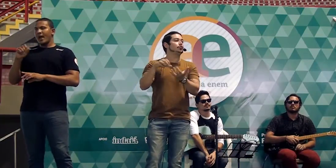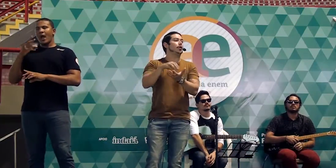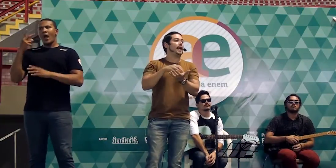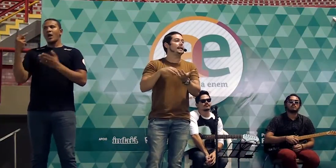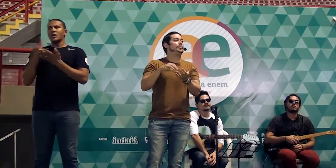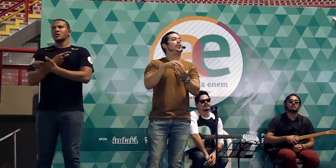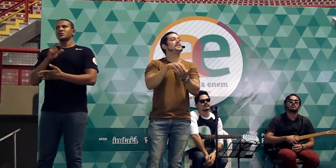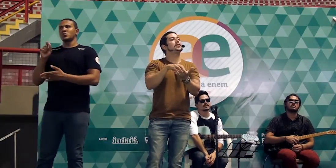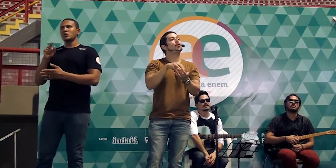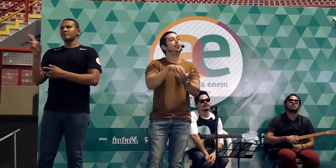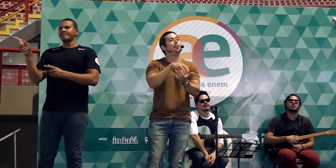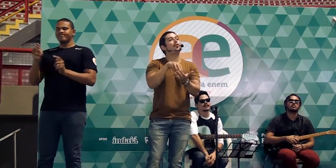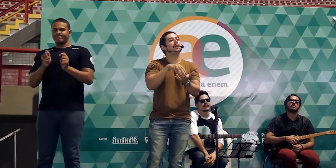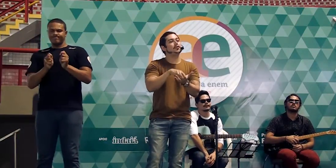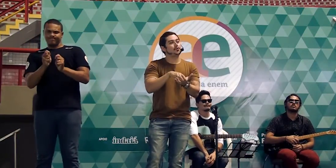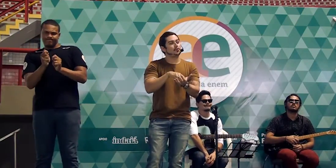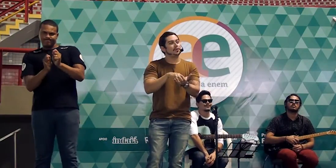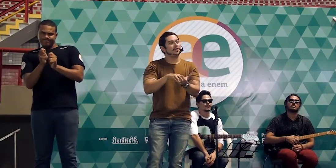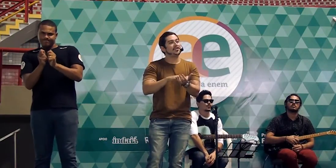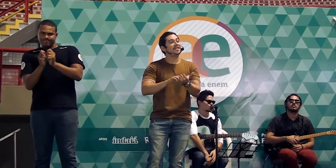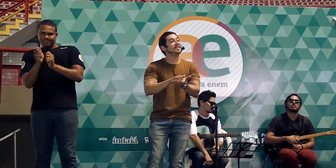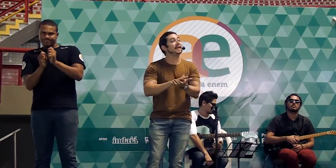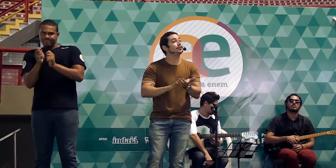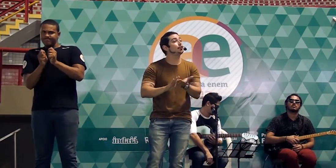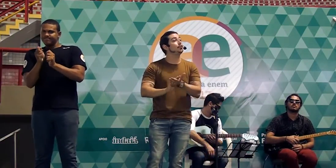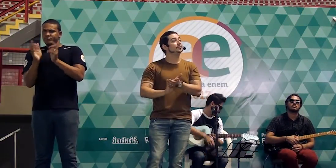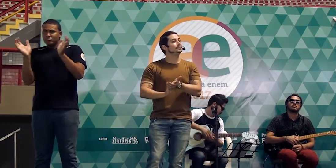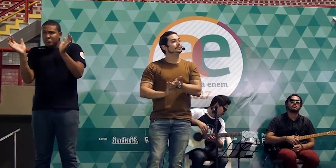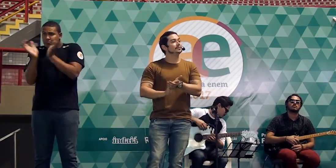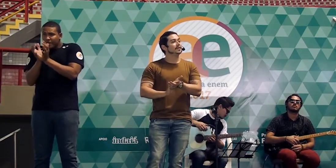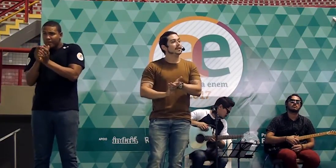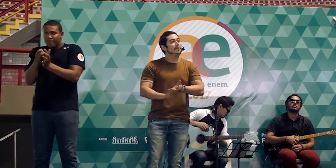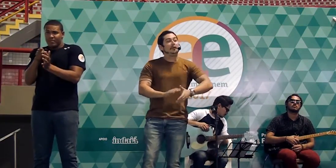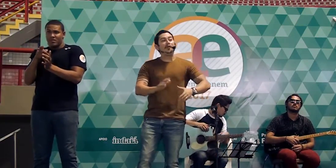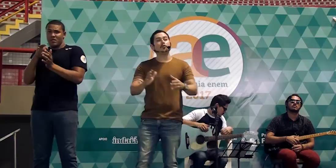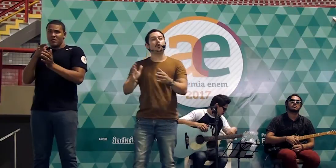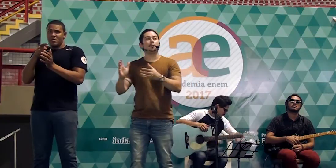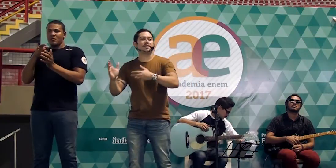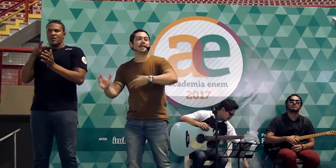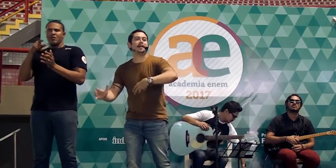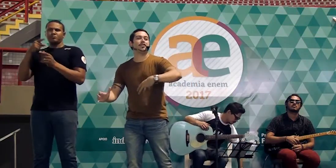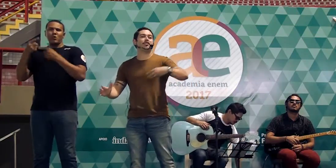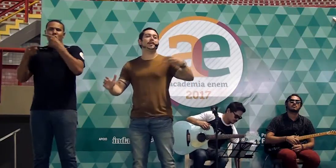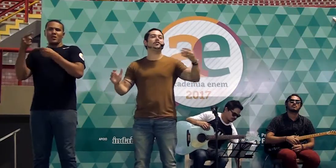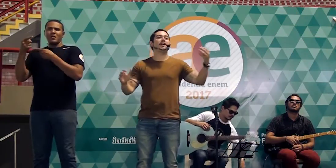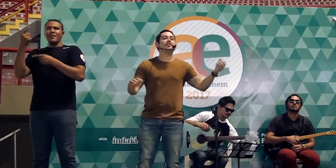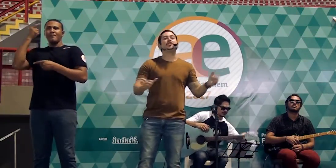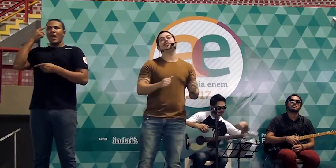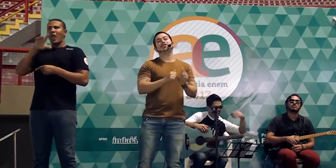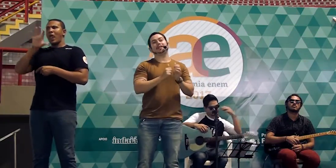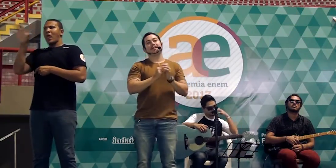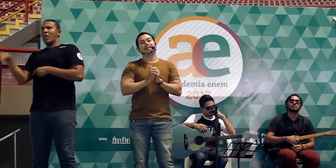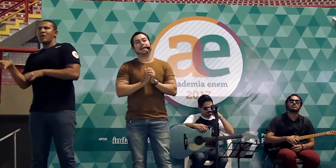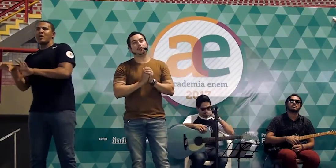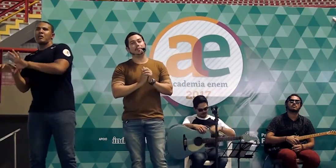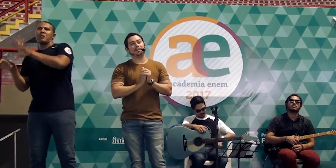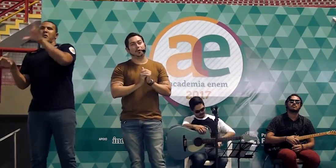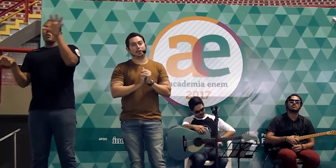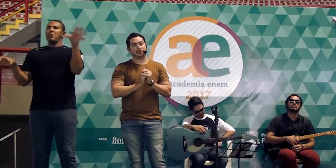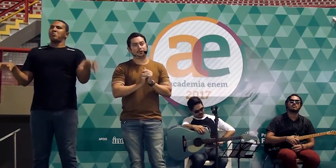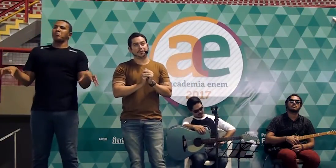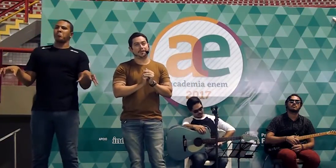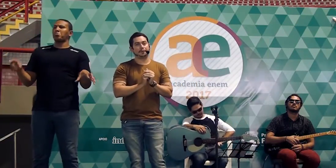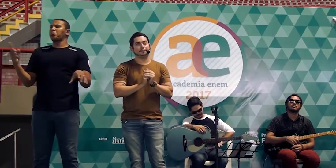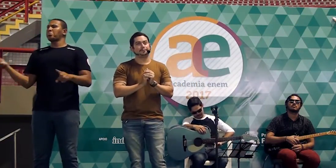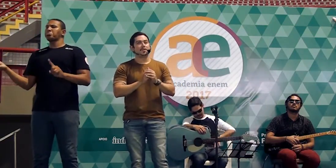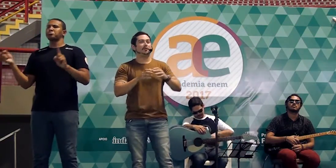fortemente controlada por esse grupo político de centro. Não foi um grupo esquerdista nem direitista quem comandou